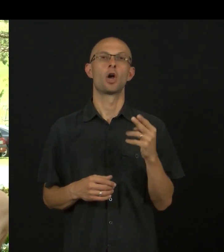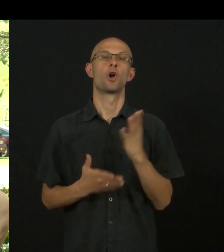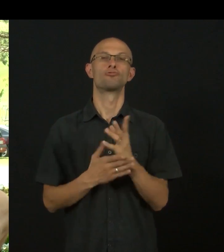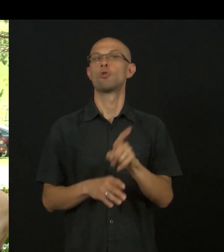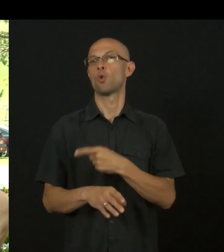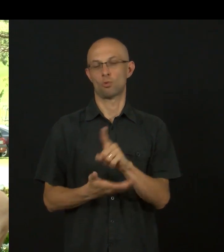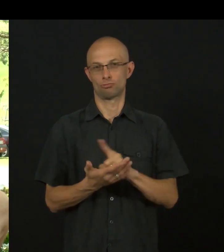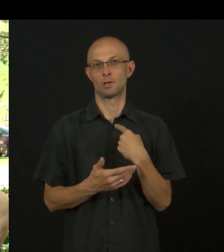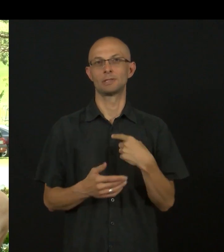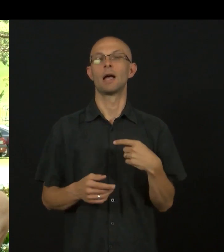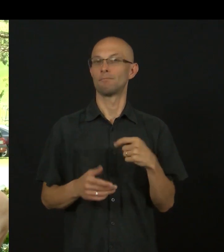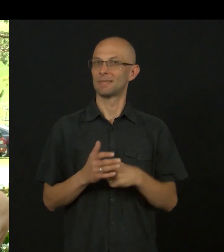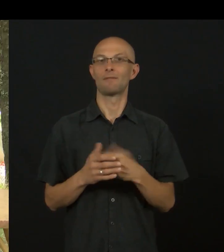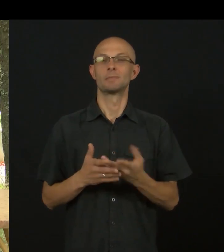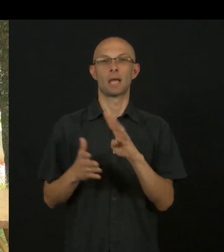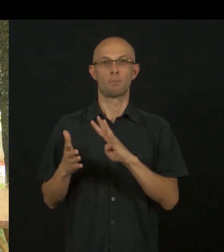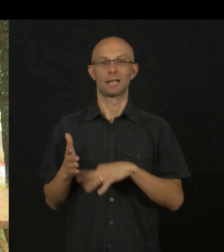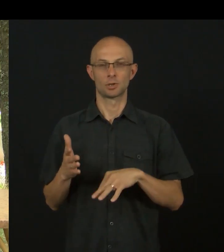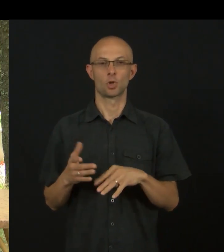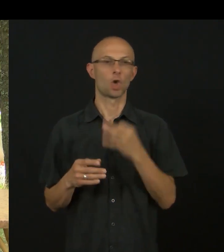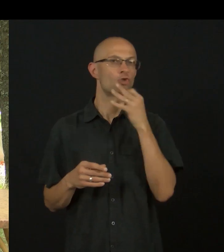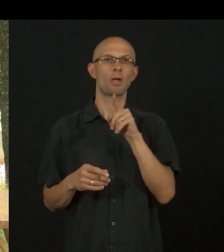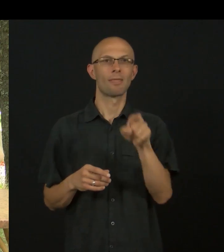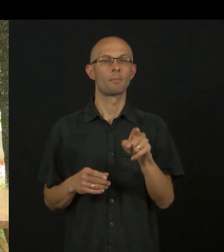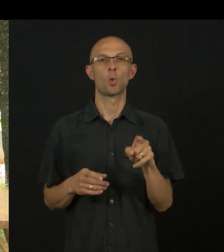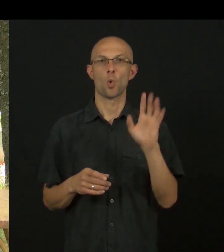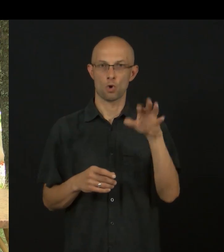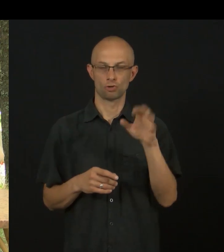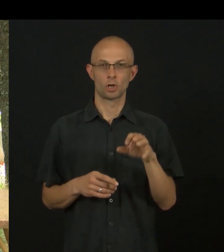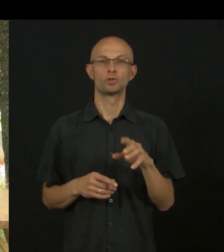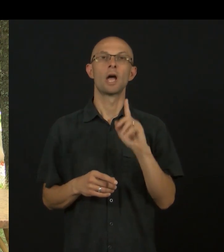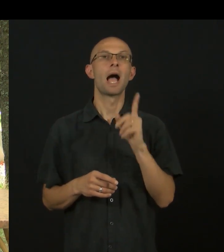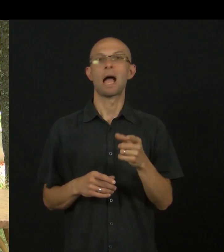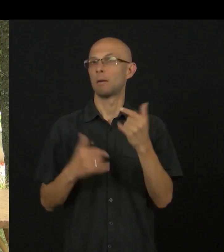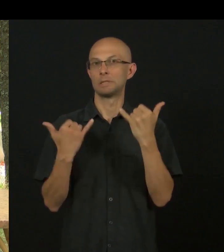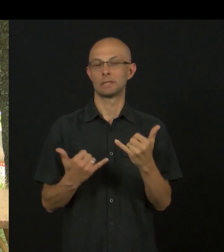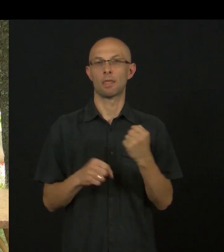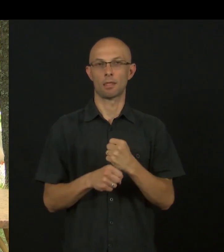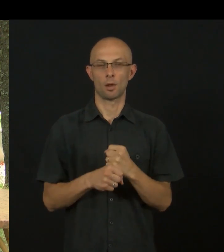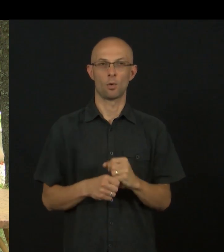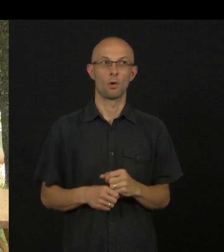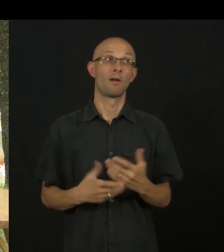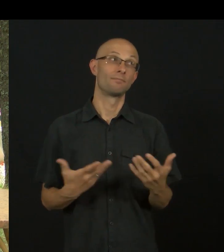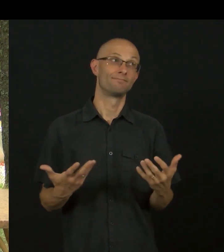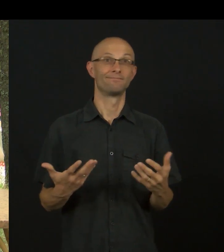pač že dolgo časa ne vem za Barcelono. Če ne bi bil košarkar, kaj bi bil zdaj?